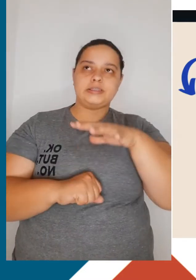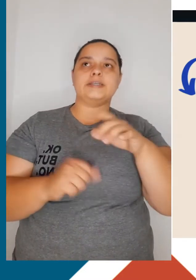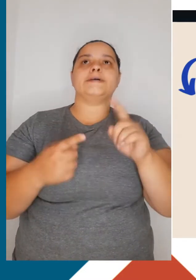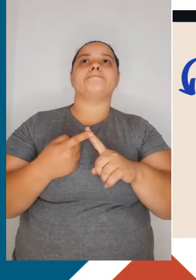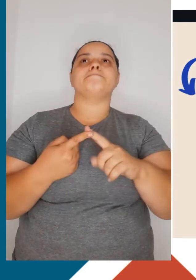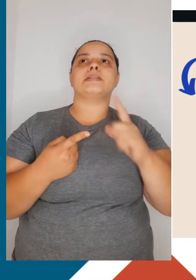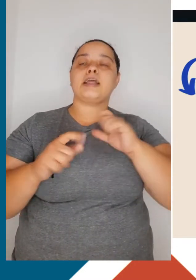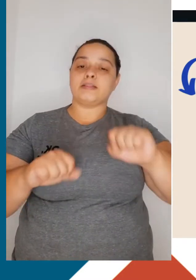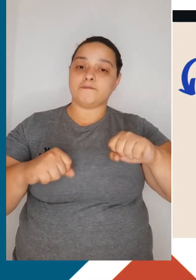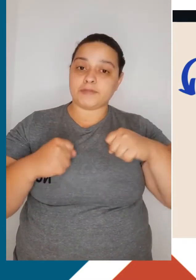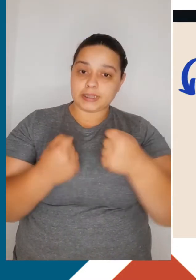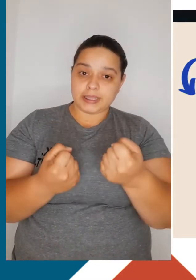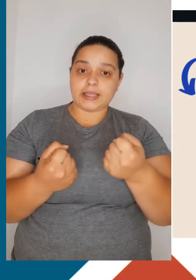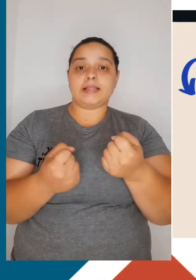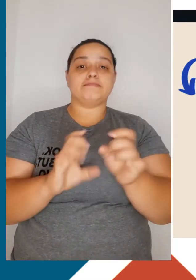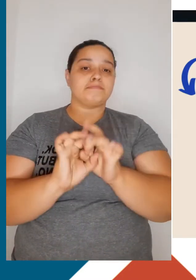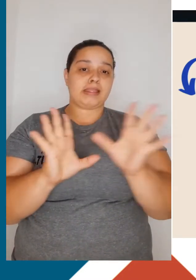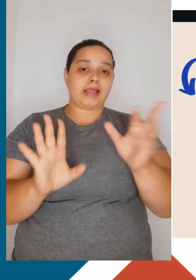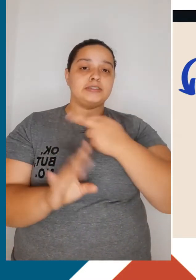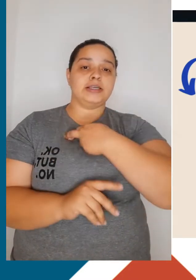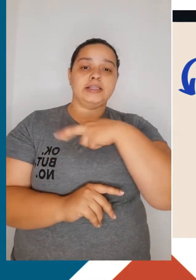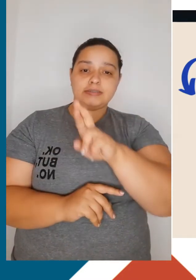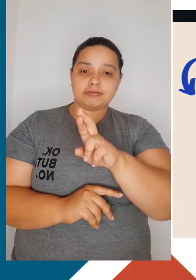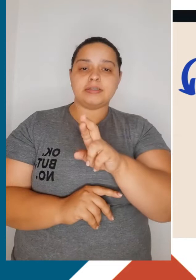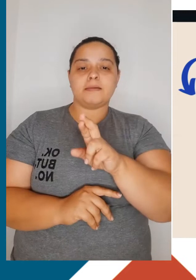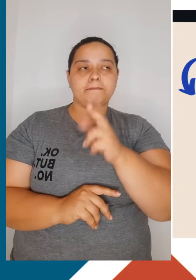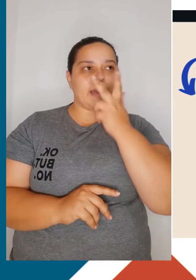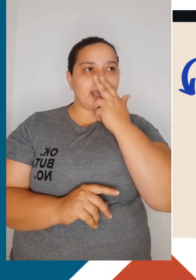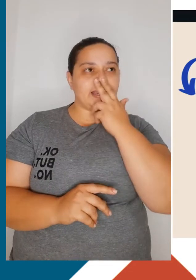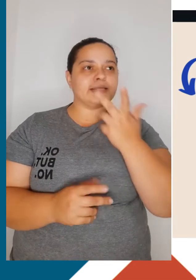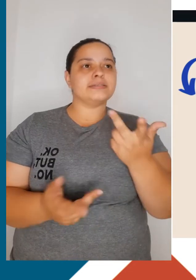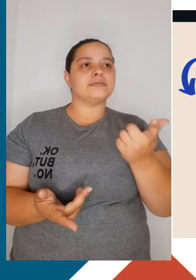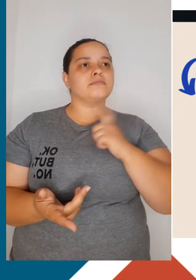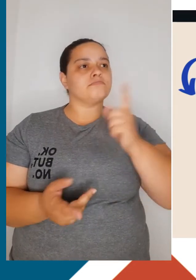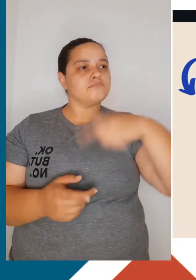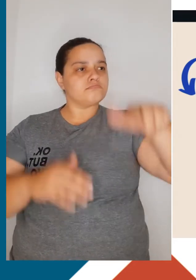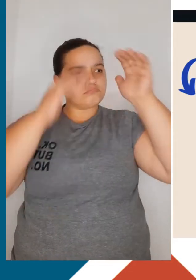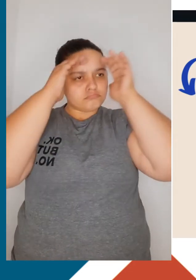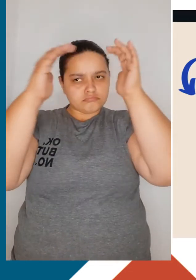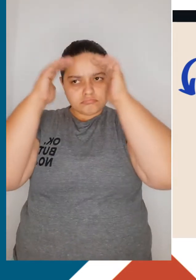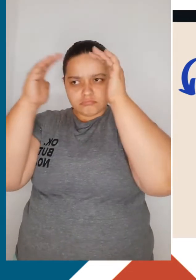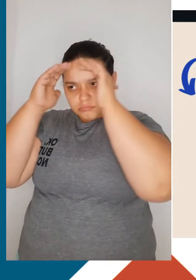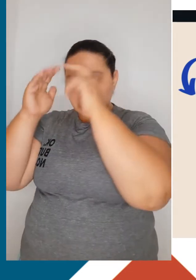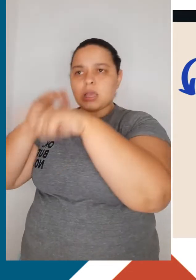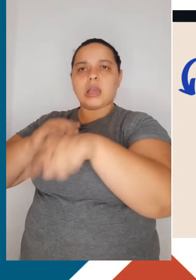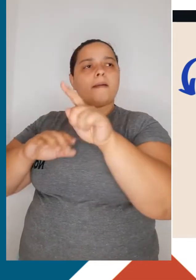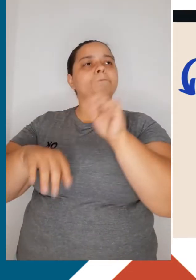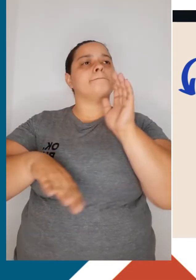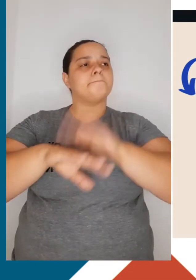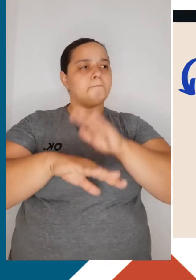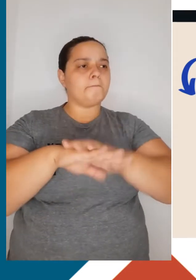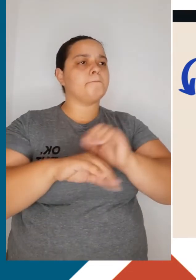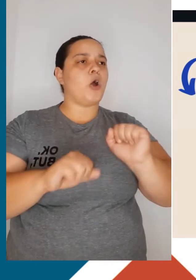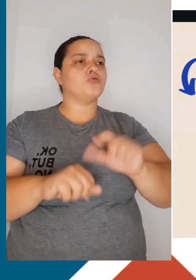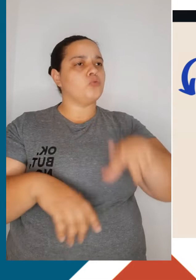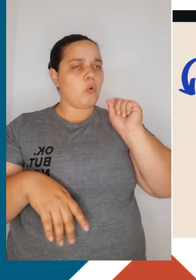vão defender a liberdade religiosa no sentido de uma tolerância religiosa, que cada um possa exercer livremente a